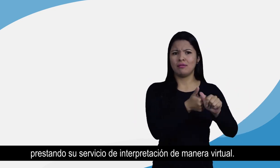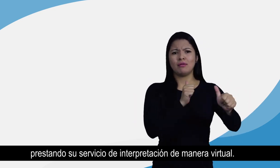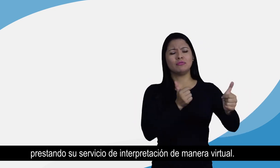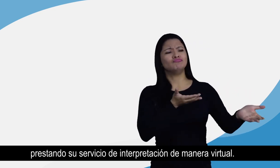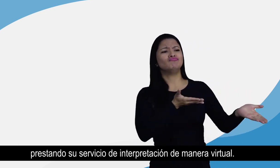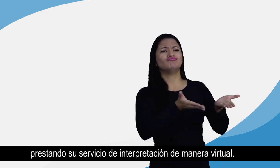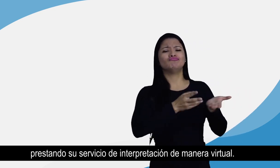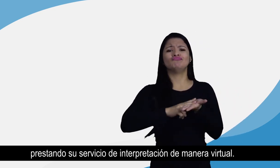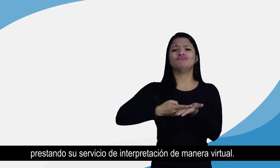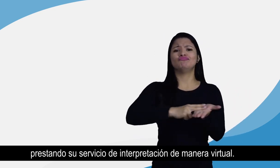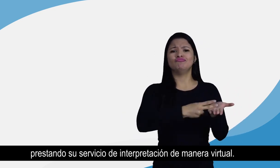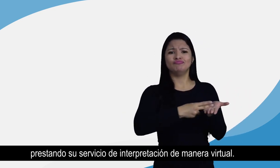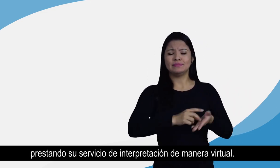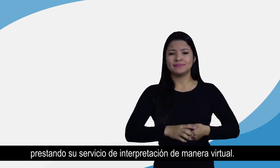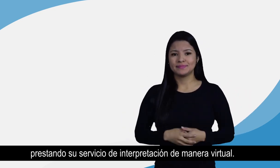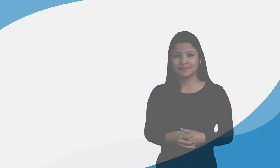de interpretación de manera virtual.